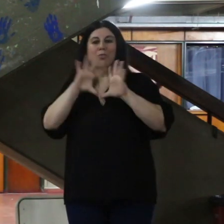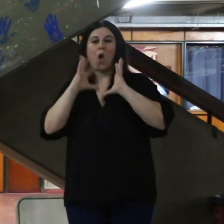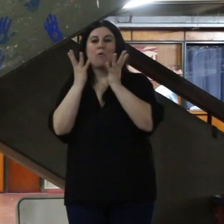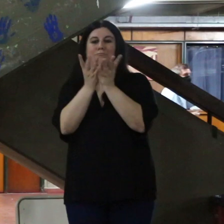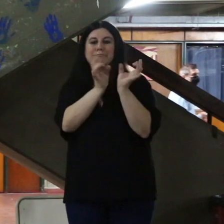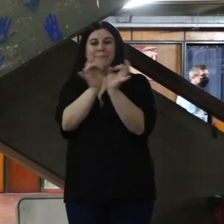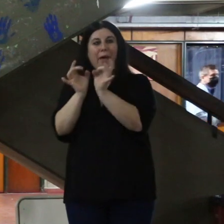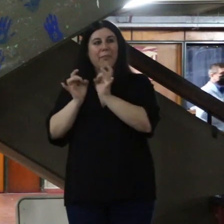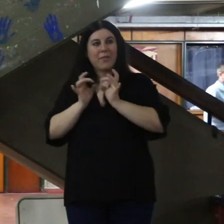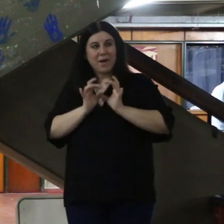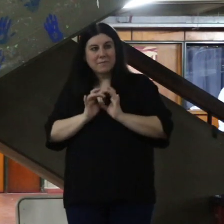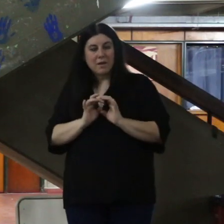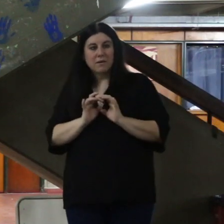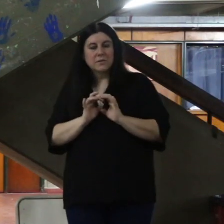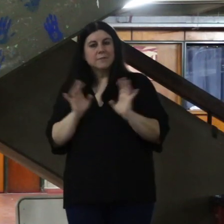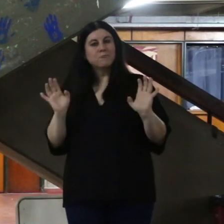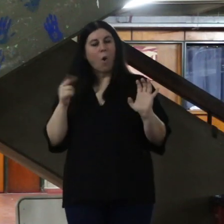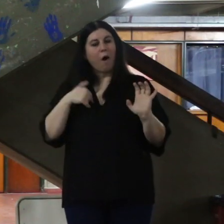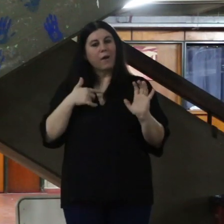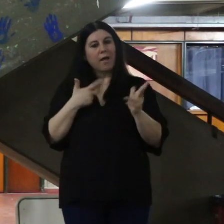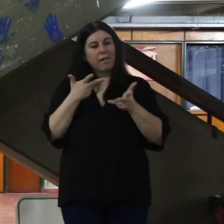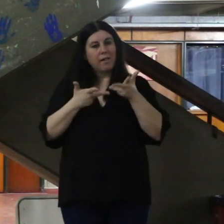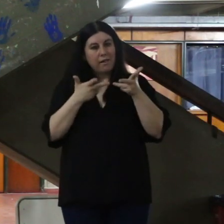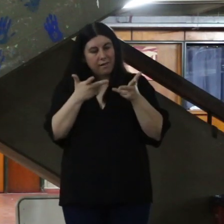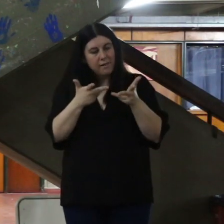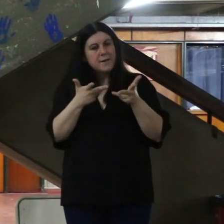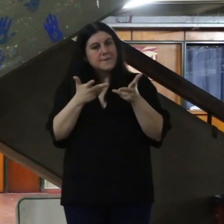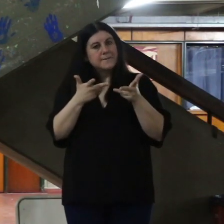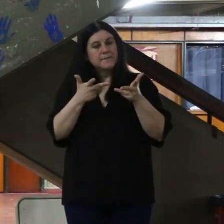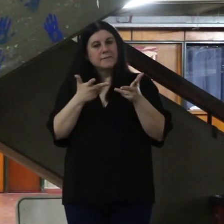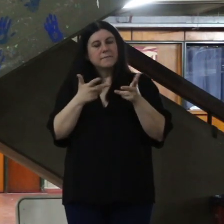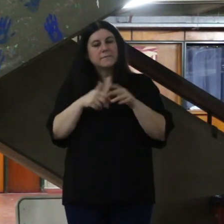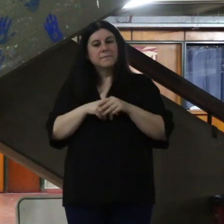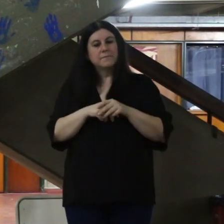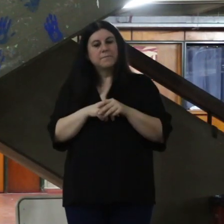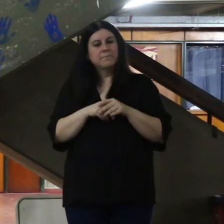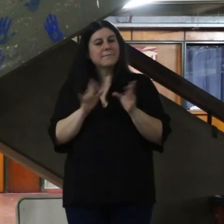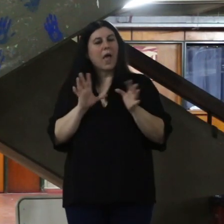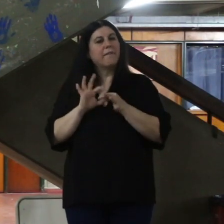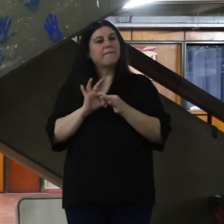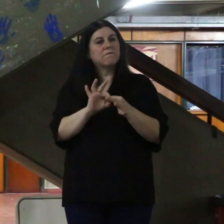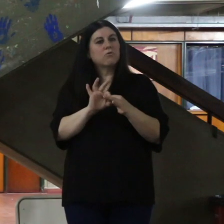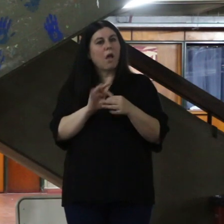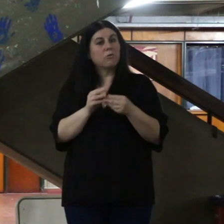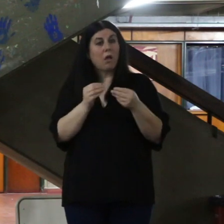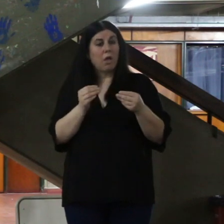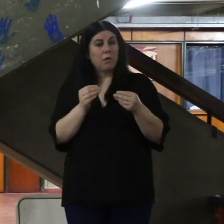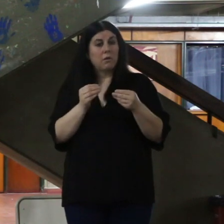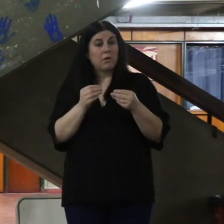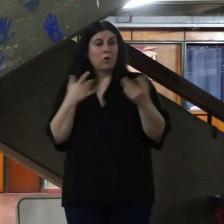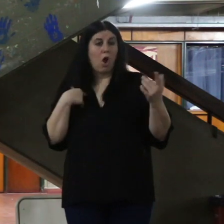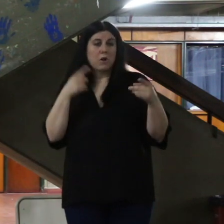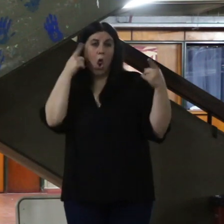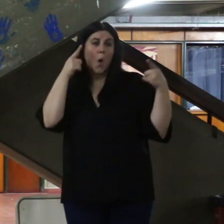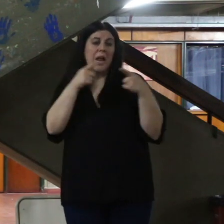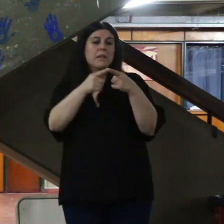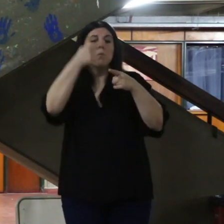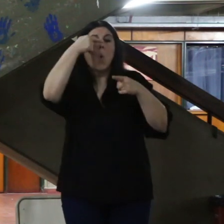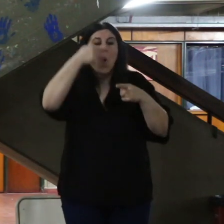mí, esto que ahora lo estoy planteando desde el inicio, tiene que ver con el final al que quiero